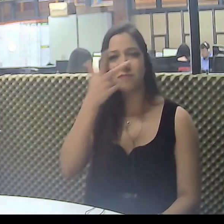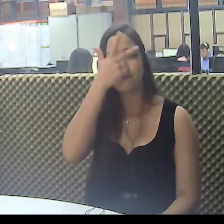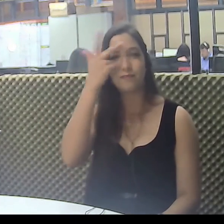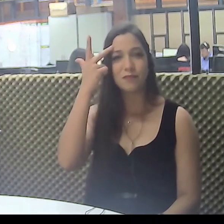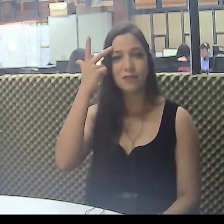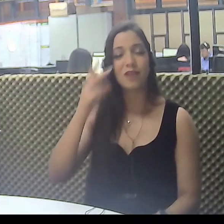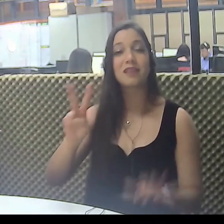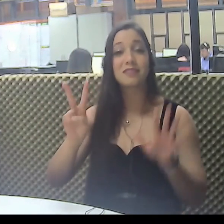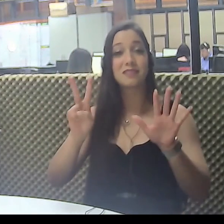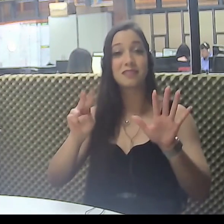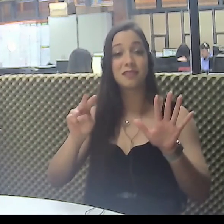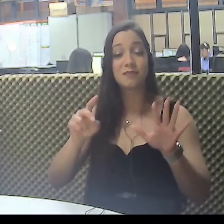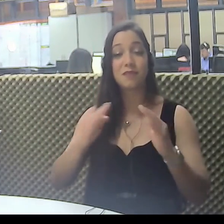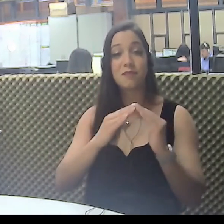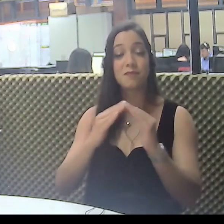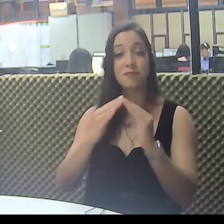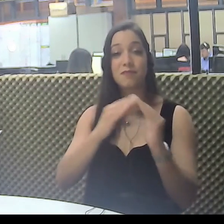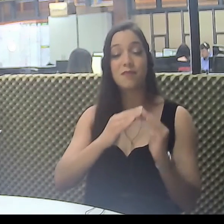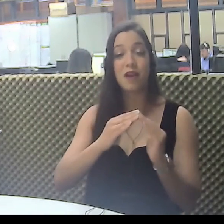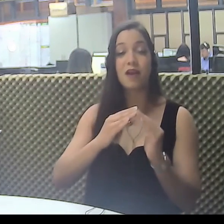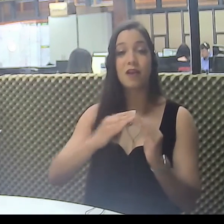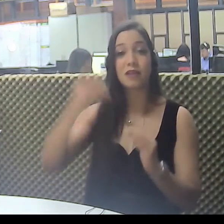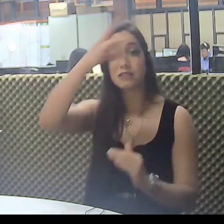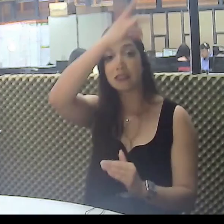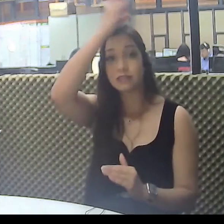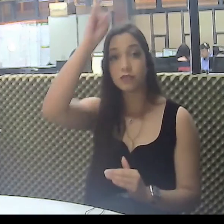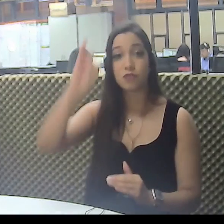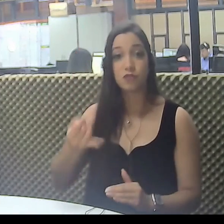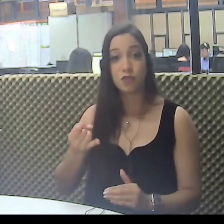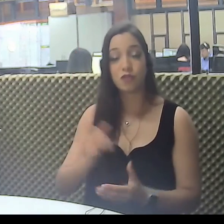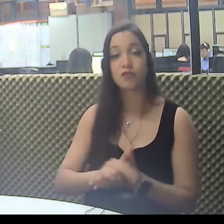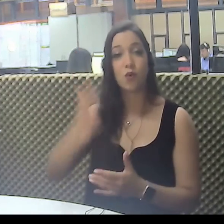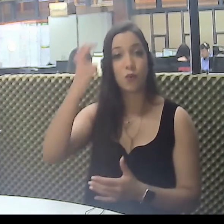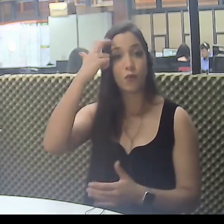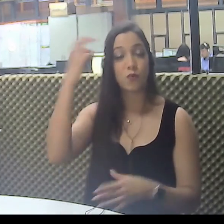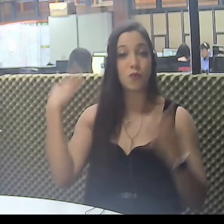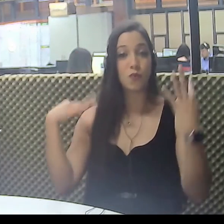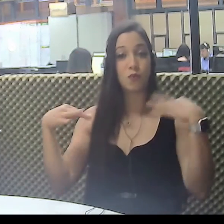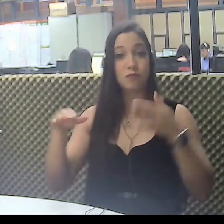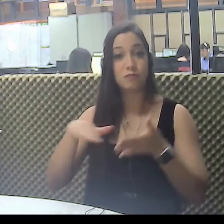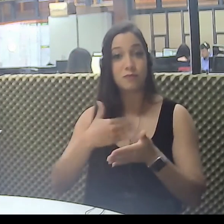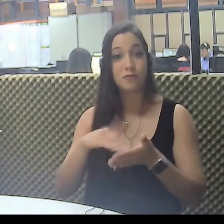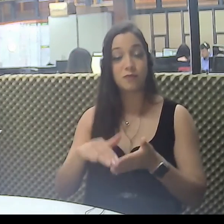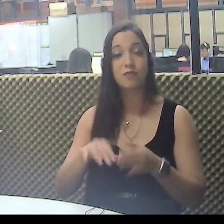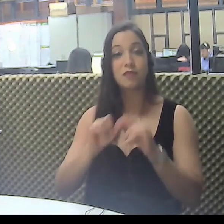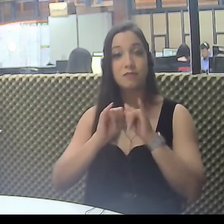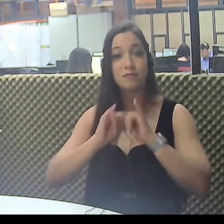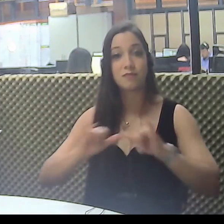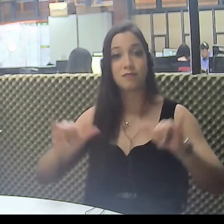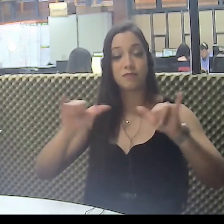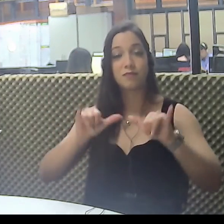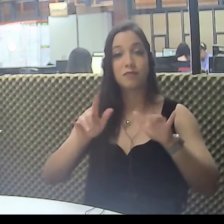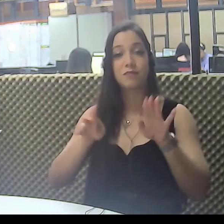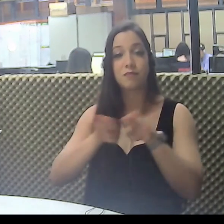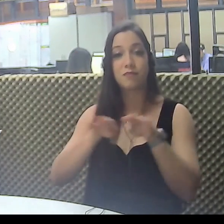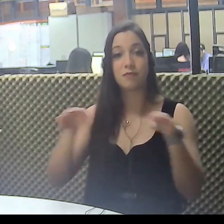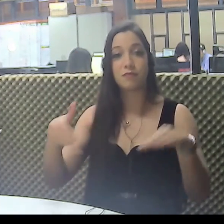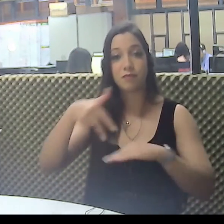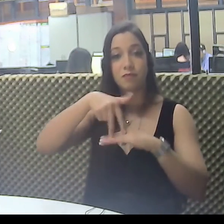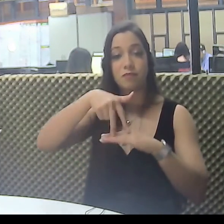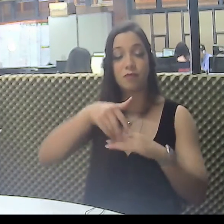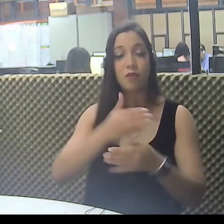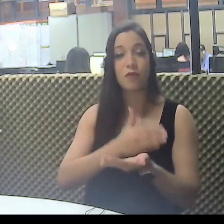final de semana no bairro São Jorge. A Secretaria Municipal de Cultura e Turismo traz uma edição gratuita do palco móvel a partir